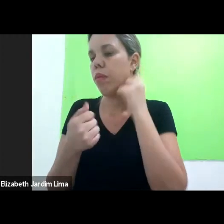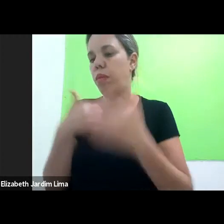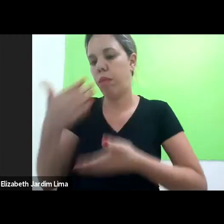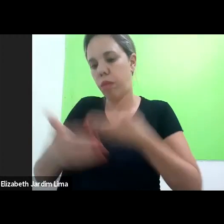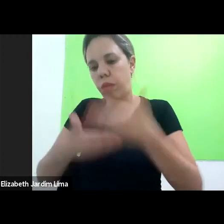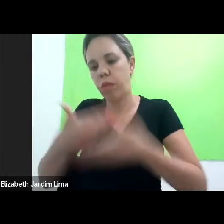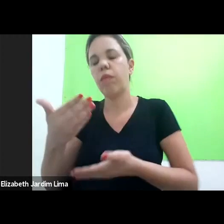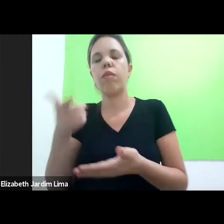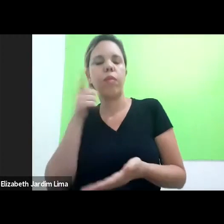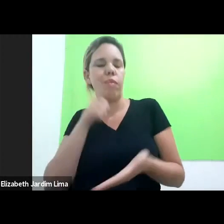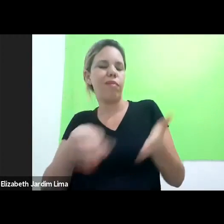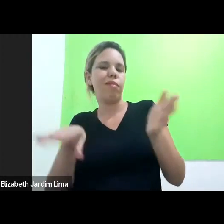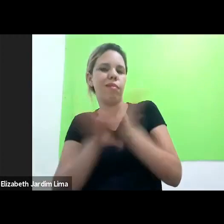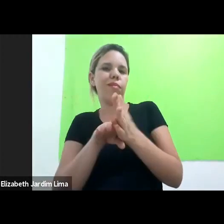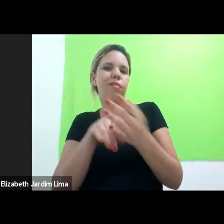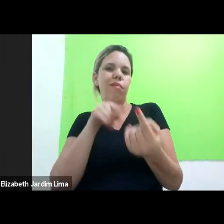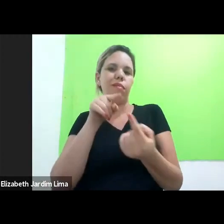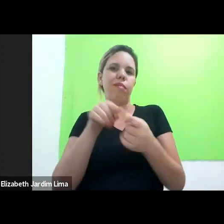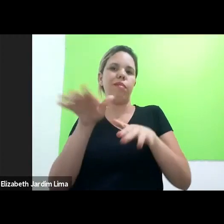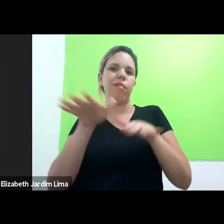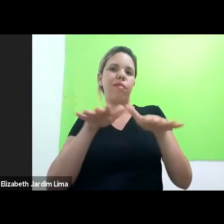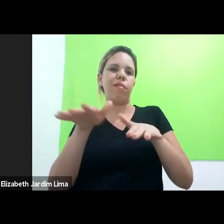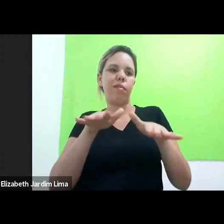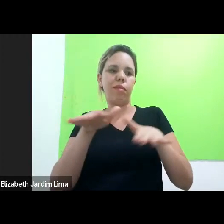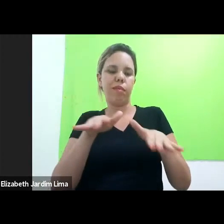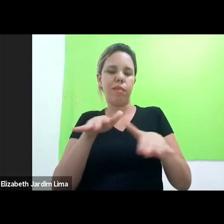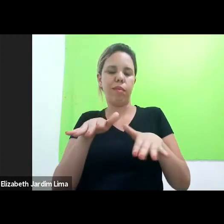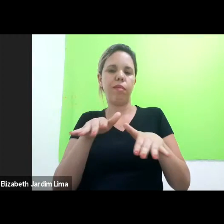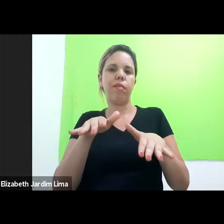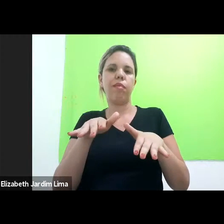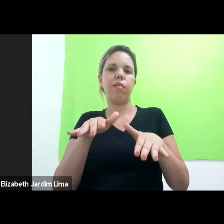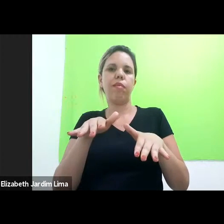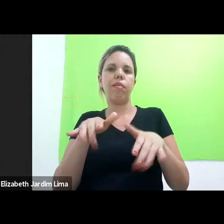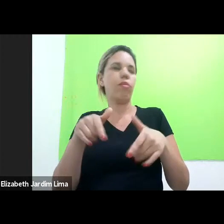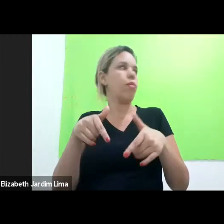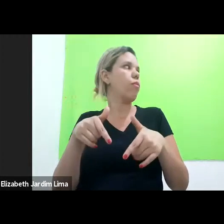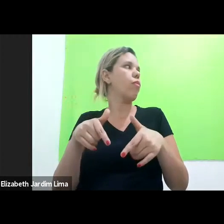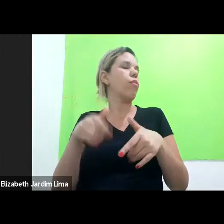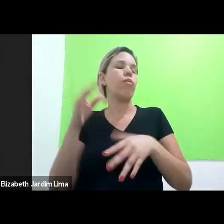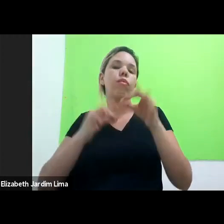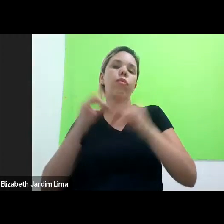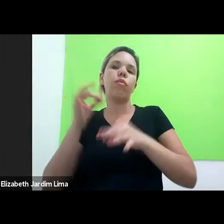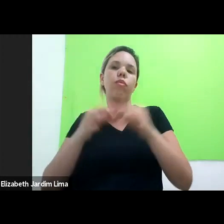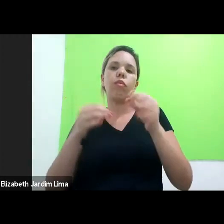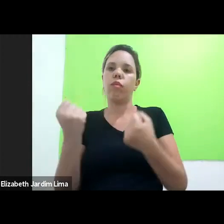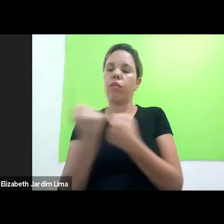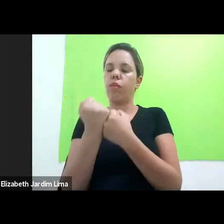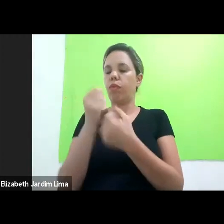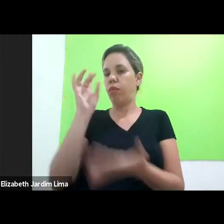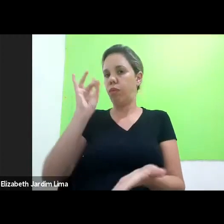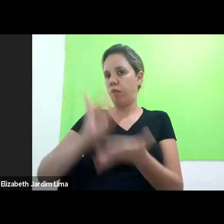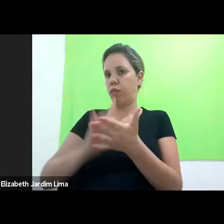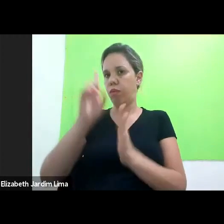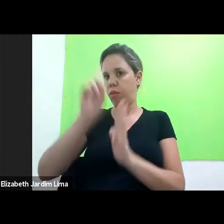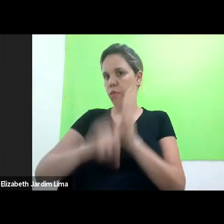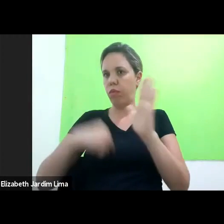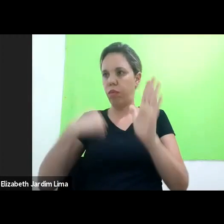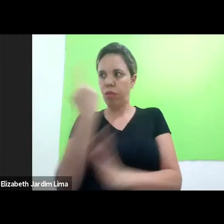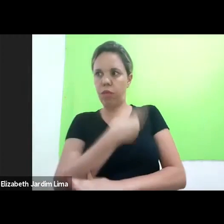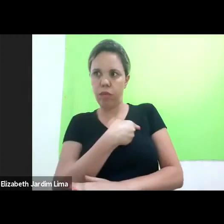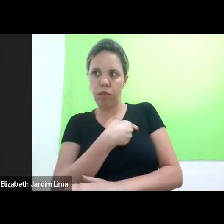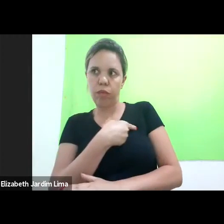estamos chegando lá, de mobilizar ativamente a máquina do judiciário em favor da efetivação de direitos nossos que são